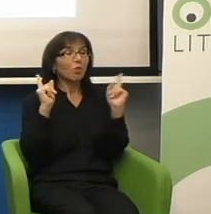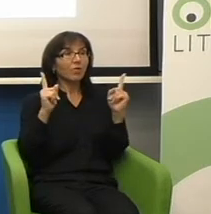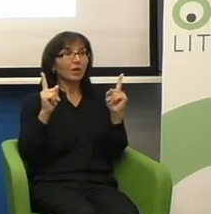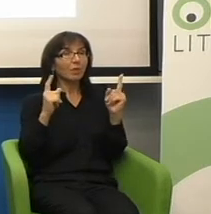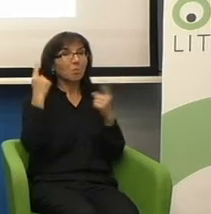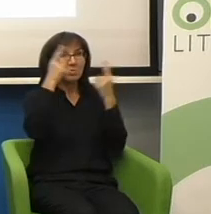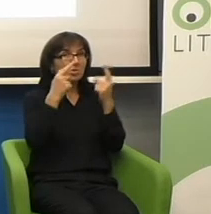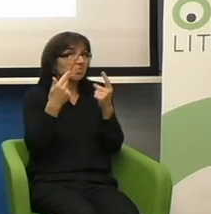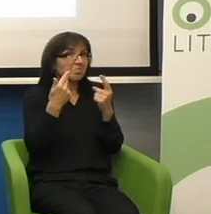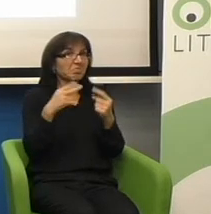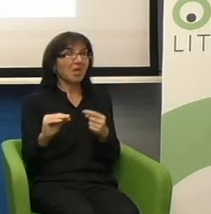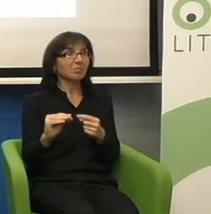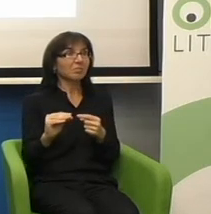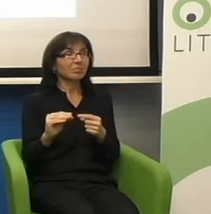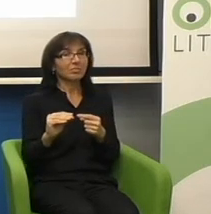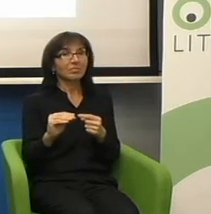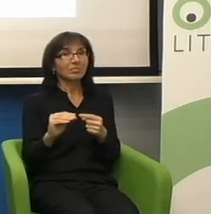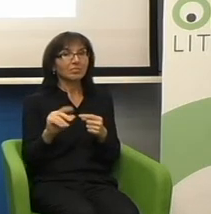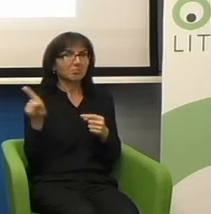do wniosku, że nie.